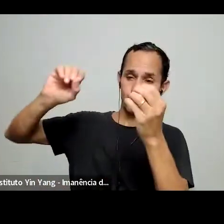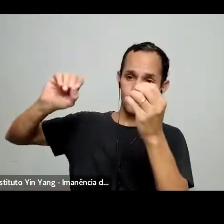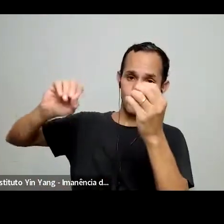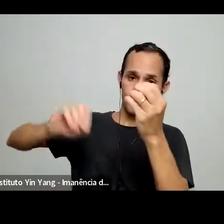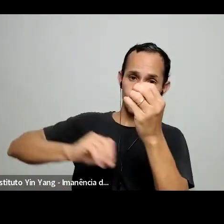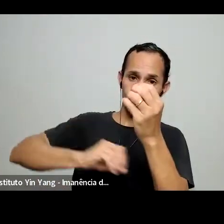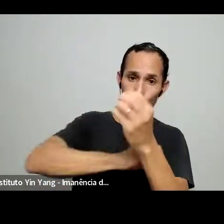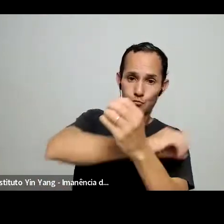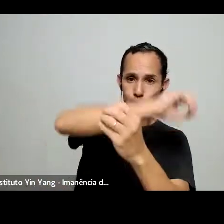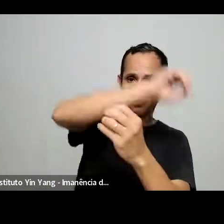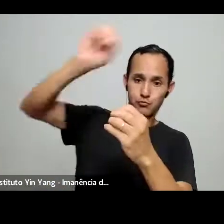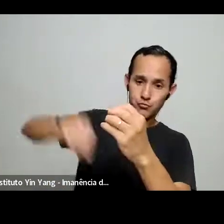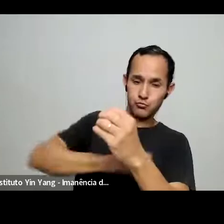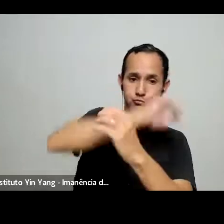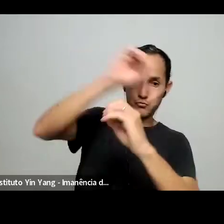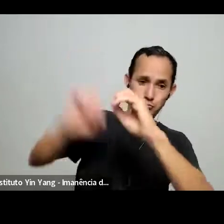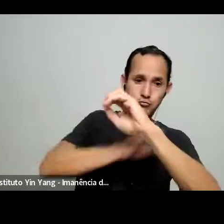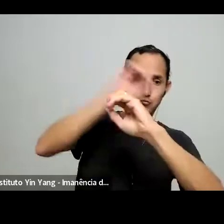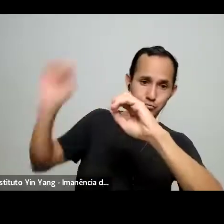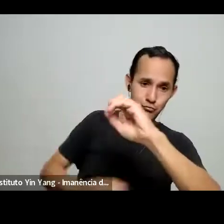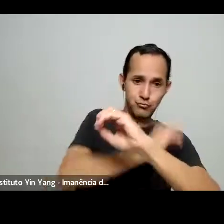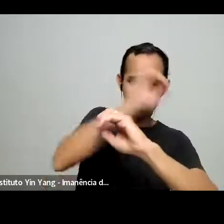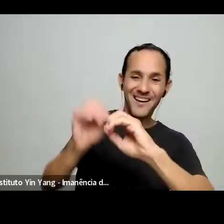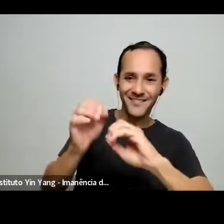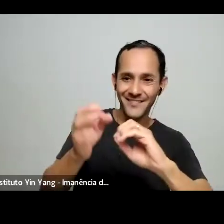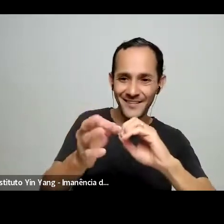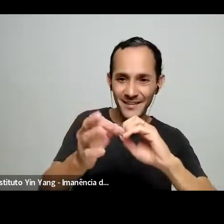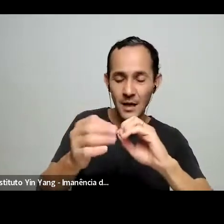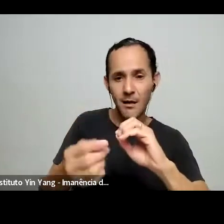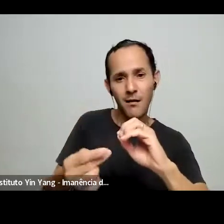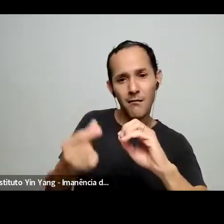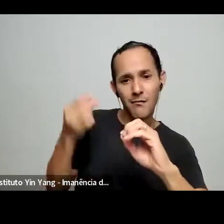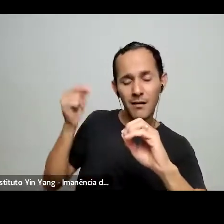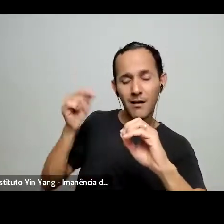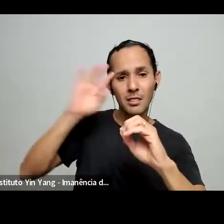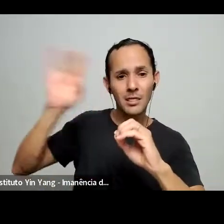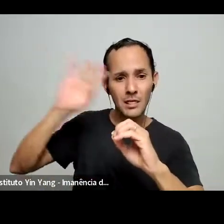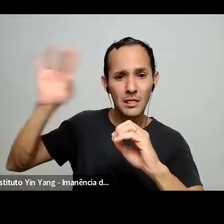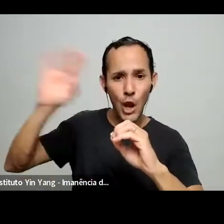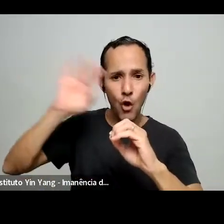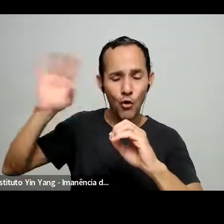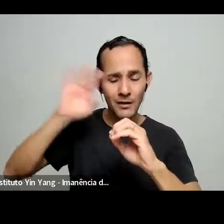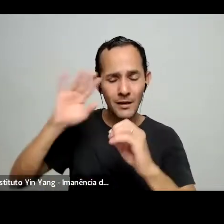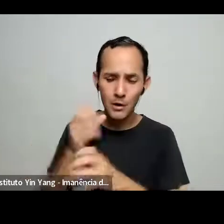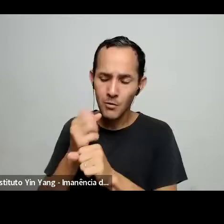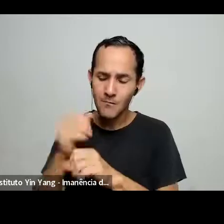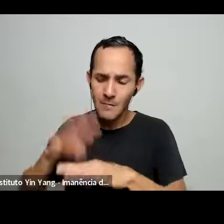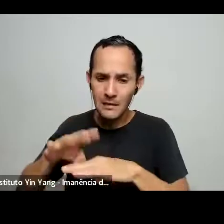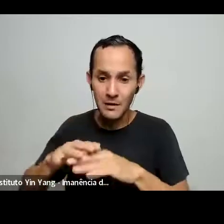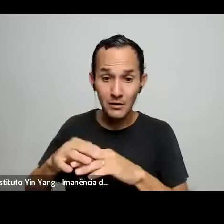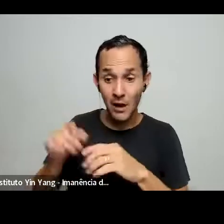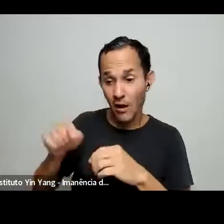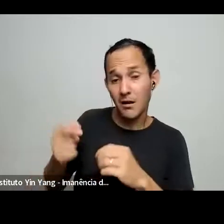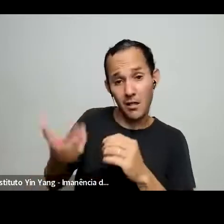torno da Terra. Na época você tinha uma série de teorias e cálculos matemáticos, que é o que tinha